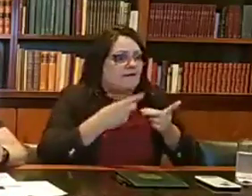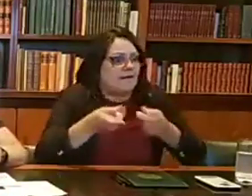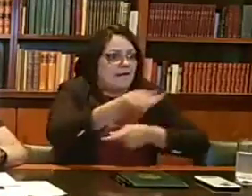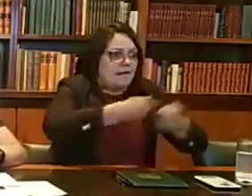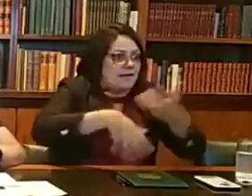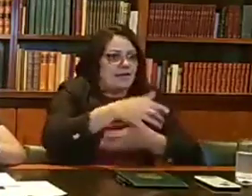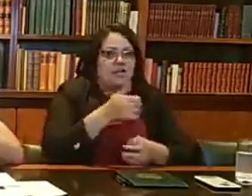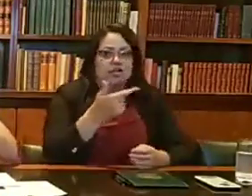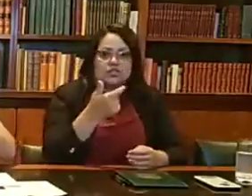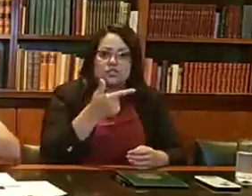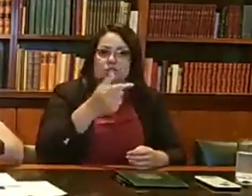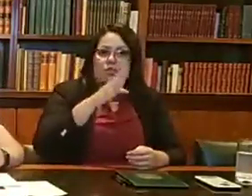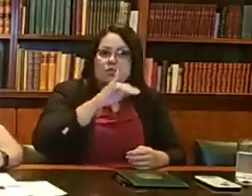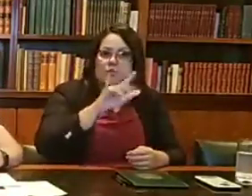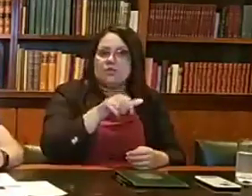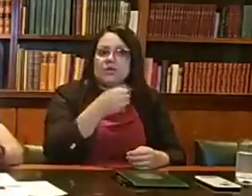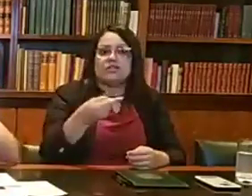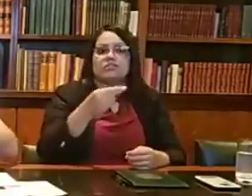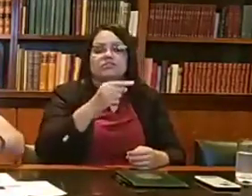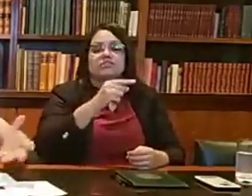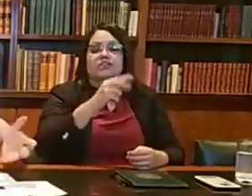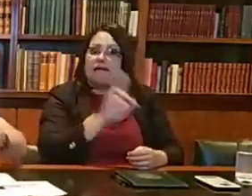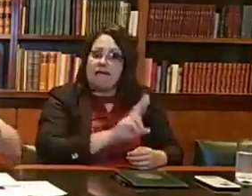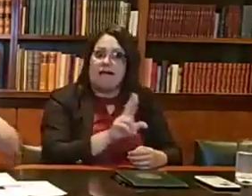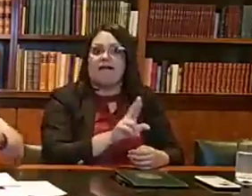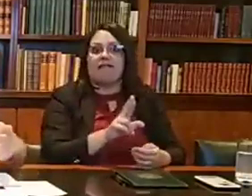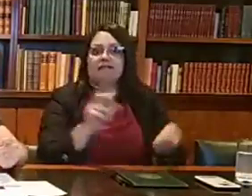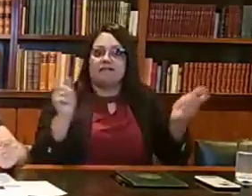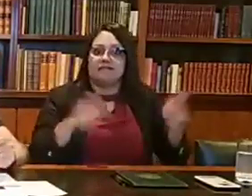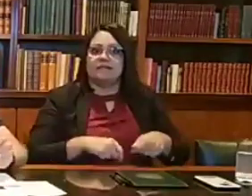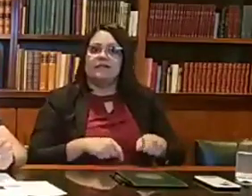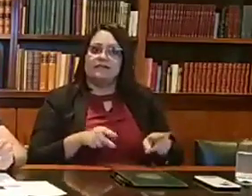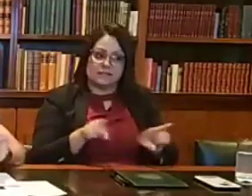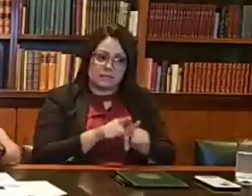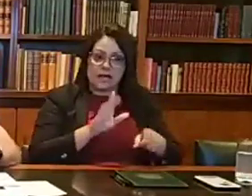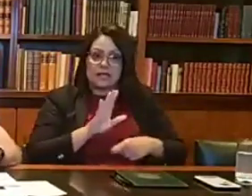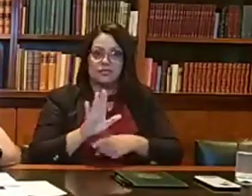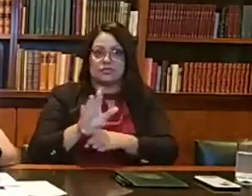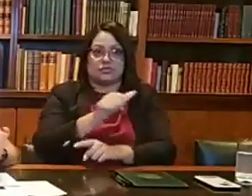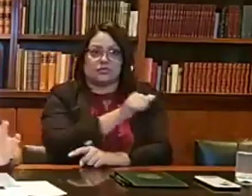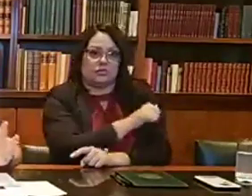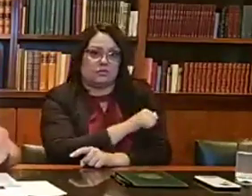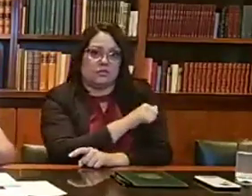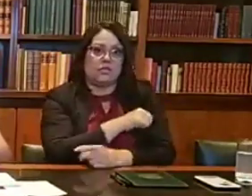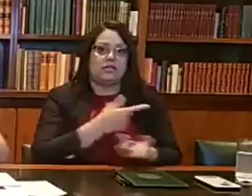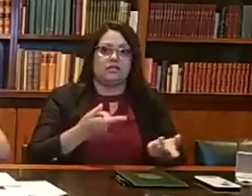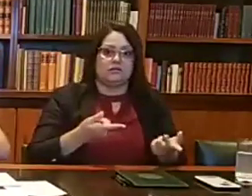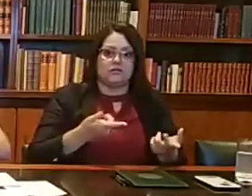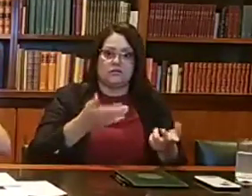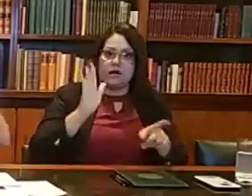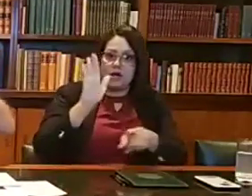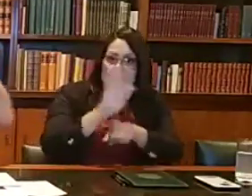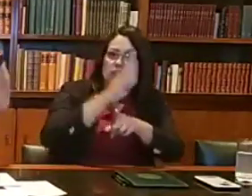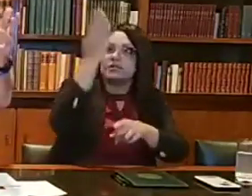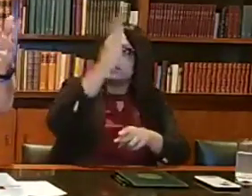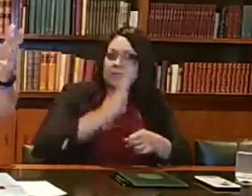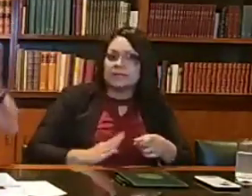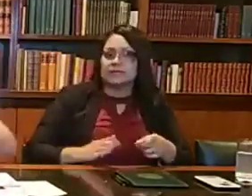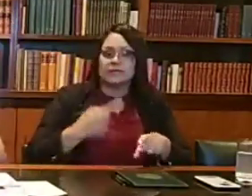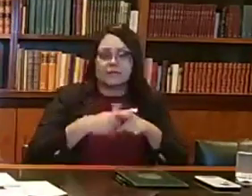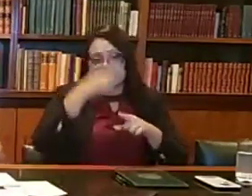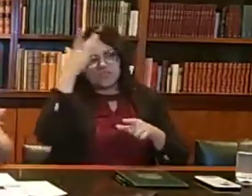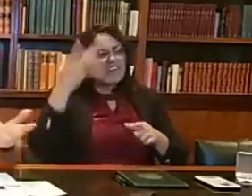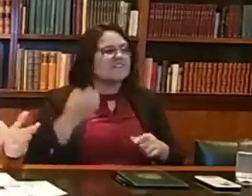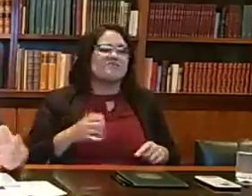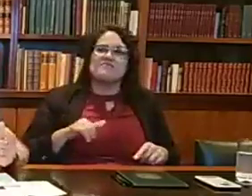essa área aqui. Então estamos tentando. Até vai ajudar o Rio de Janeiro na economia, ajuda na economia do Brasil, porque muita gente, em vez de ir para fora